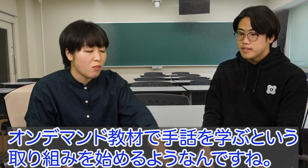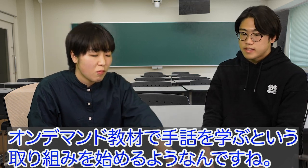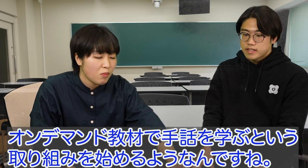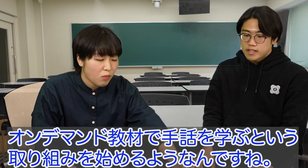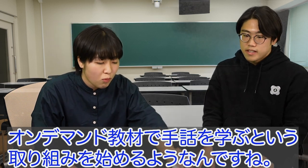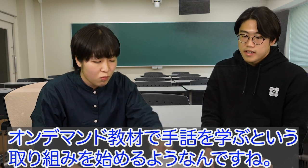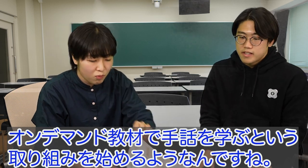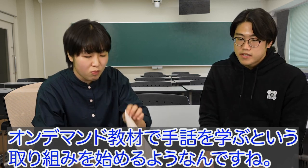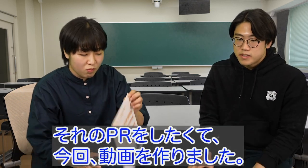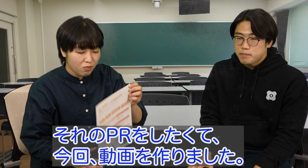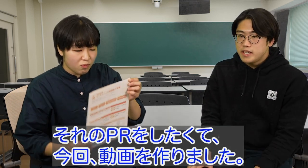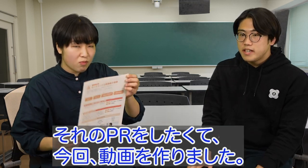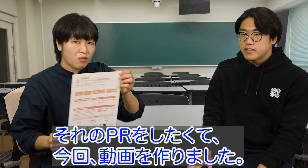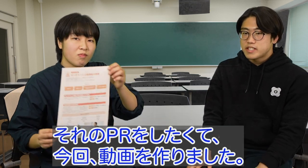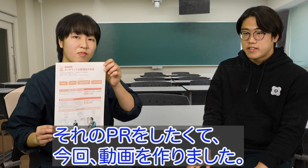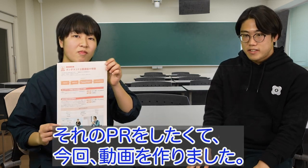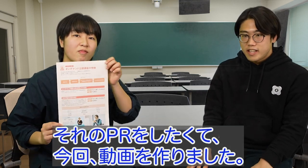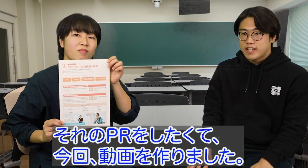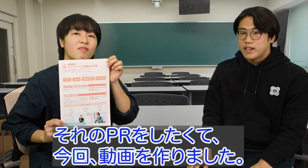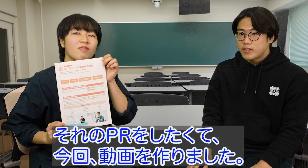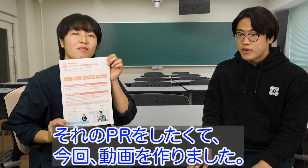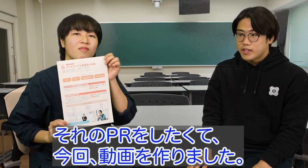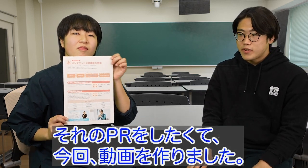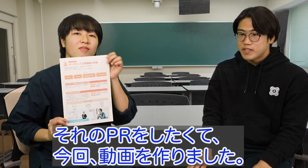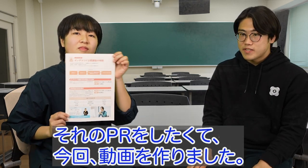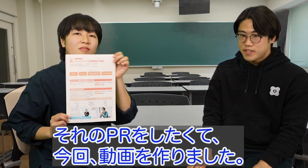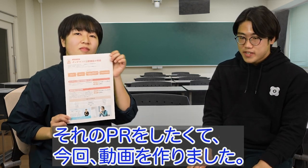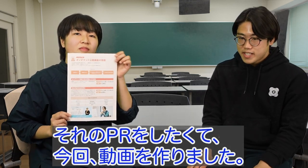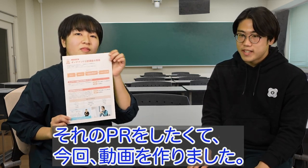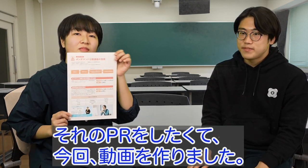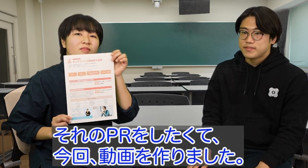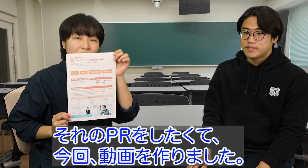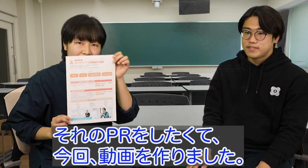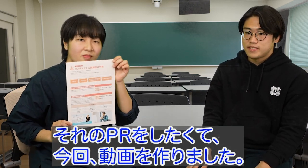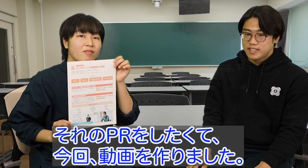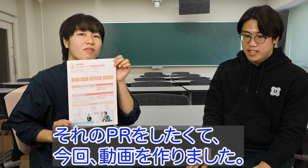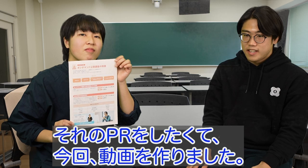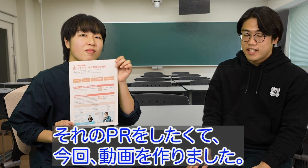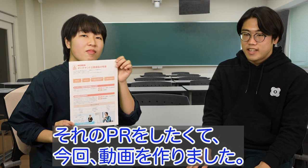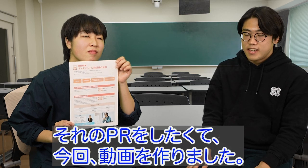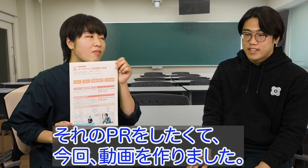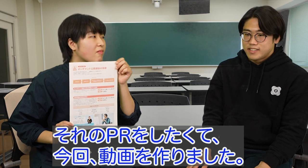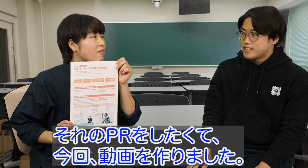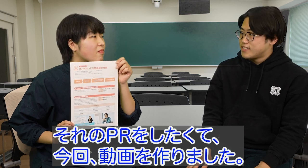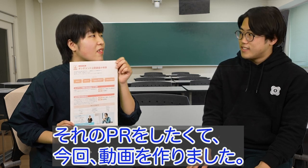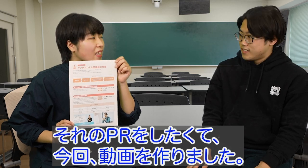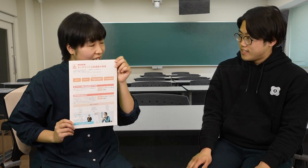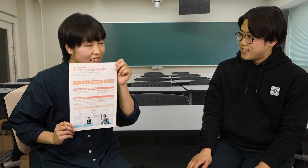ね。それの PR をしたくって今回動画を作りました。